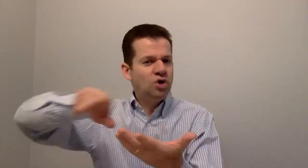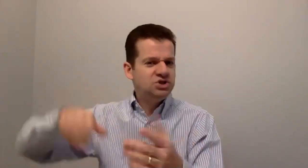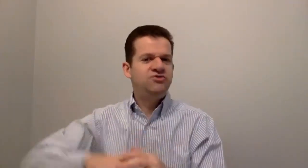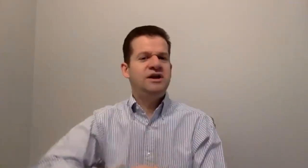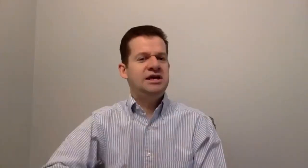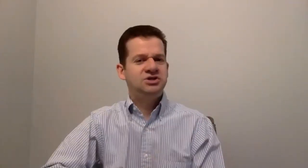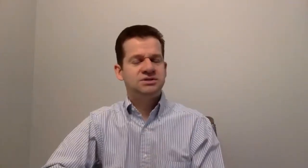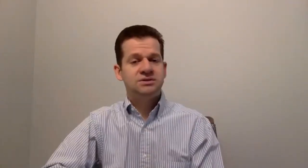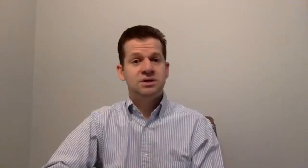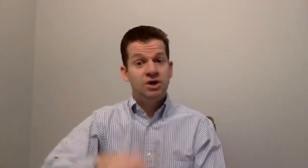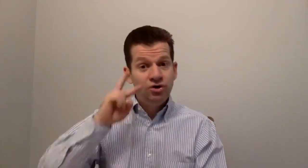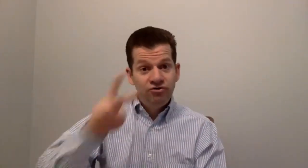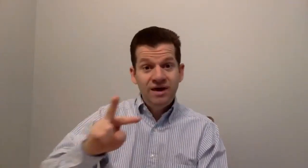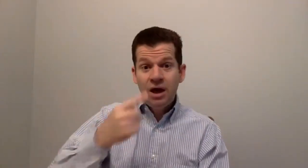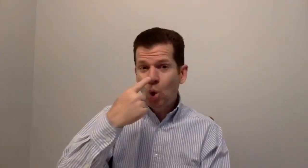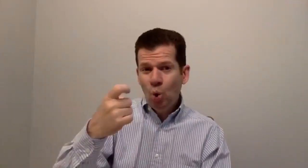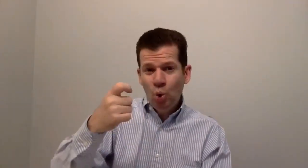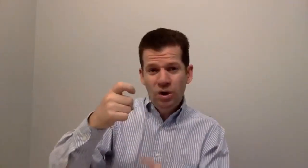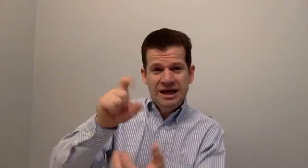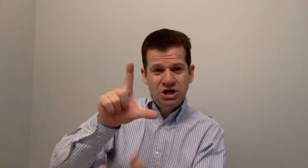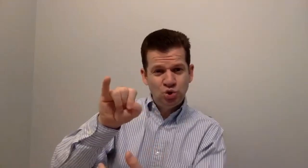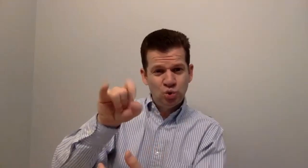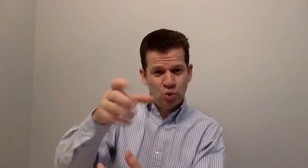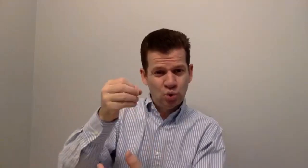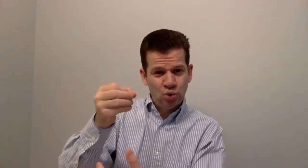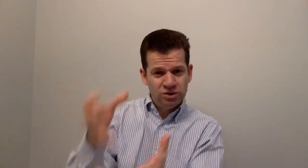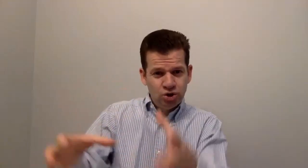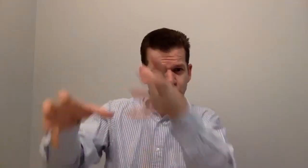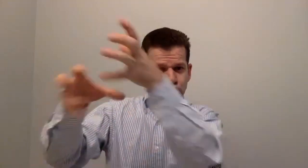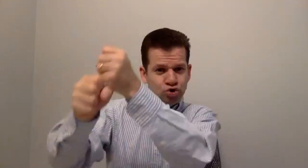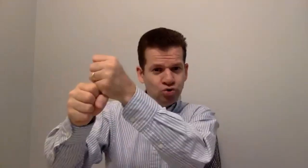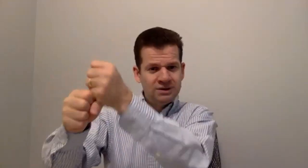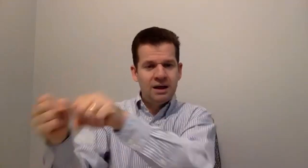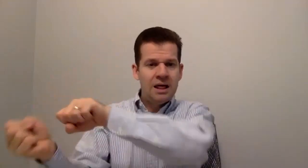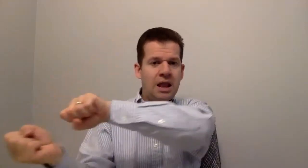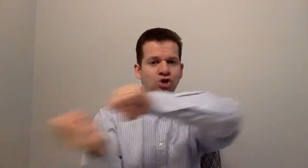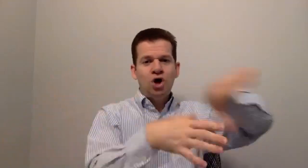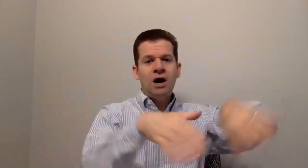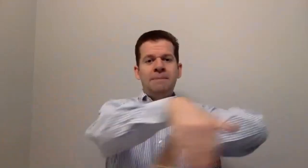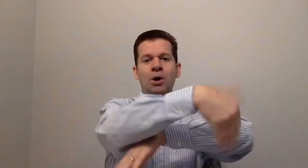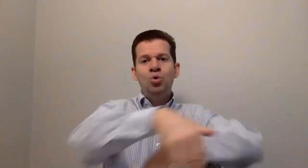Coisas diferentes. Vê o lixo. Junta. Joga para a rua.